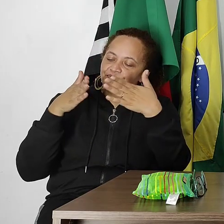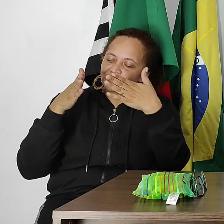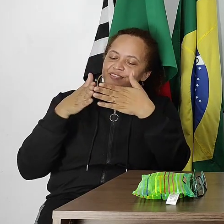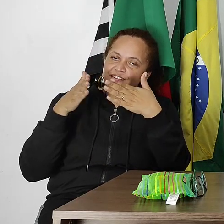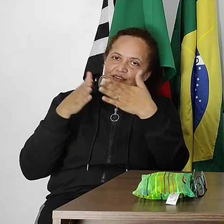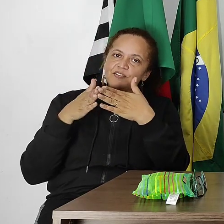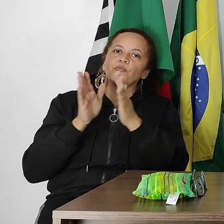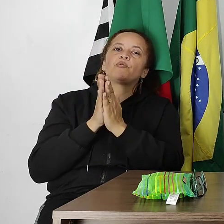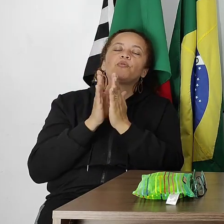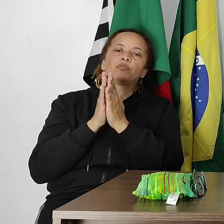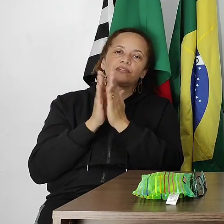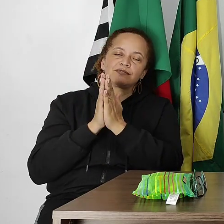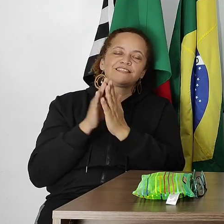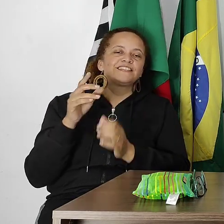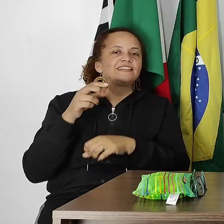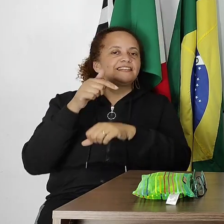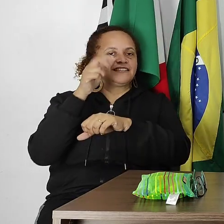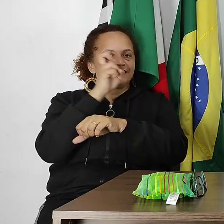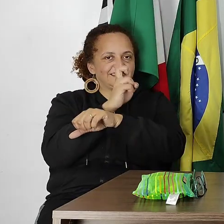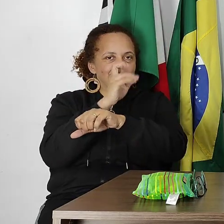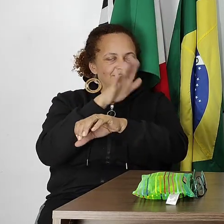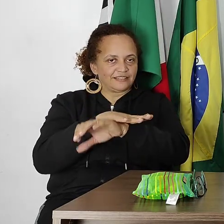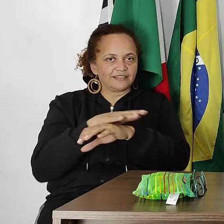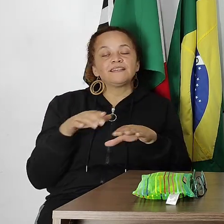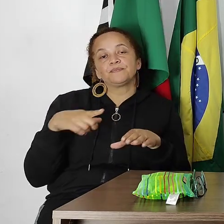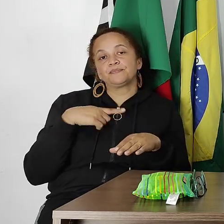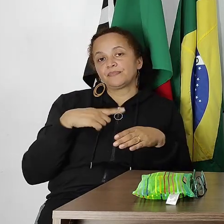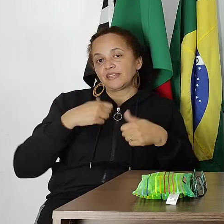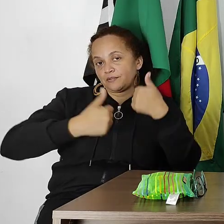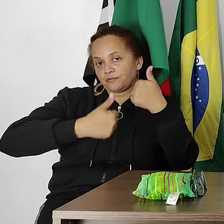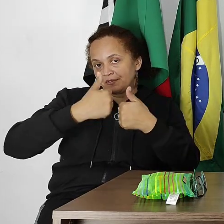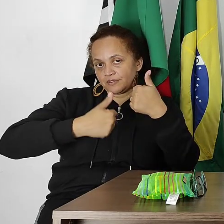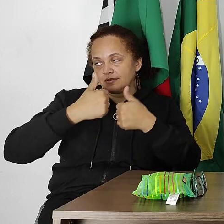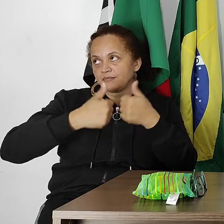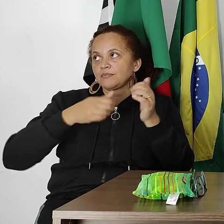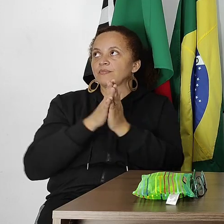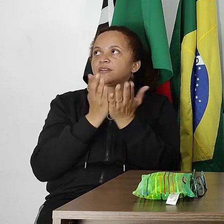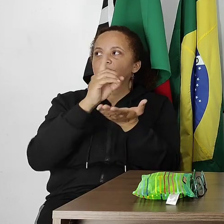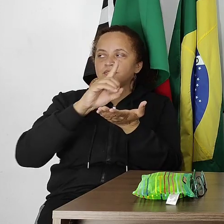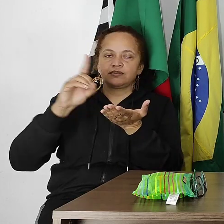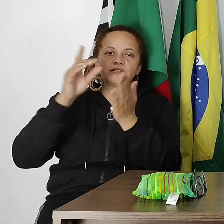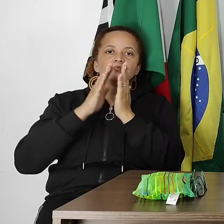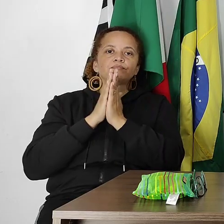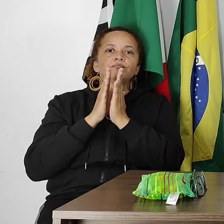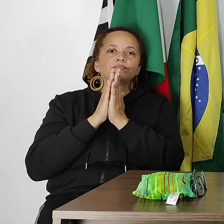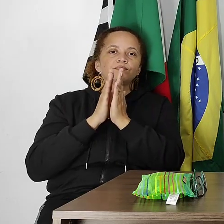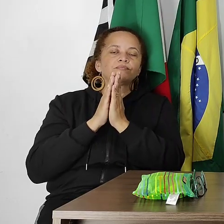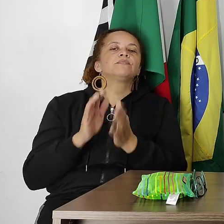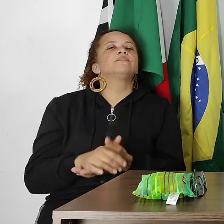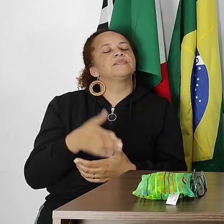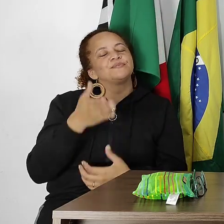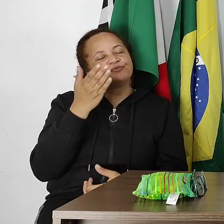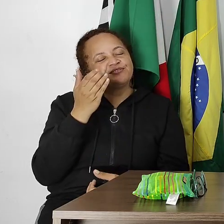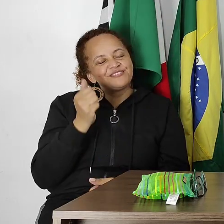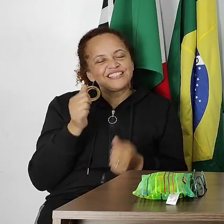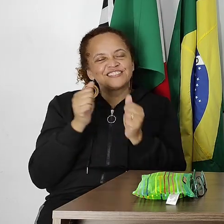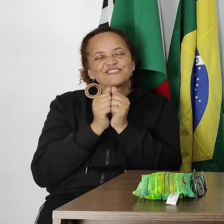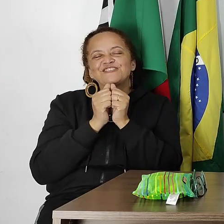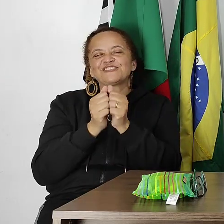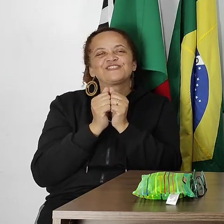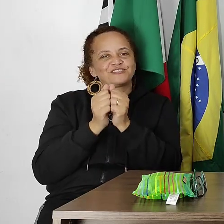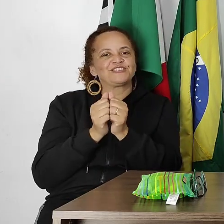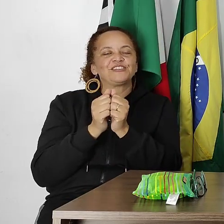também temos o FBO, Futebol, Bíblia e Oração, ali no Baronesa. Vem fazer parte dessa equipe todos